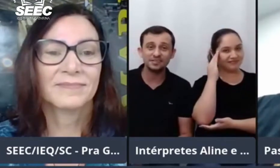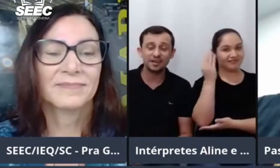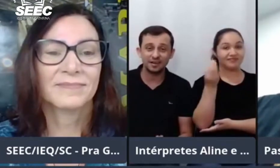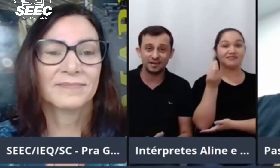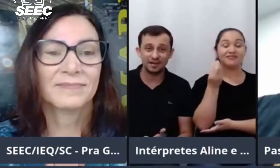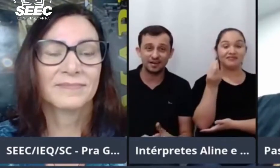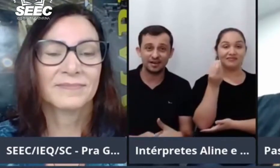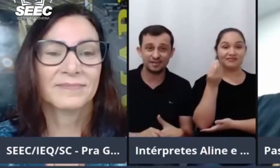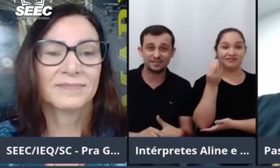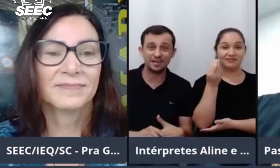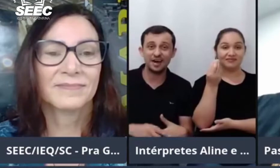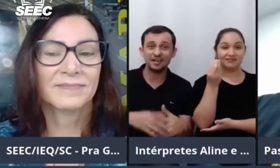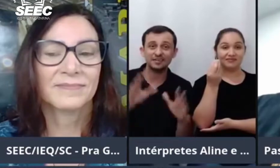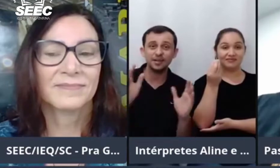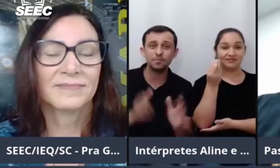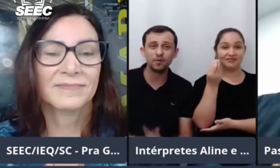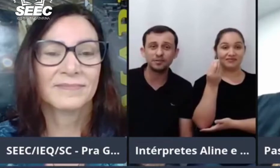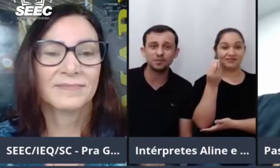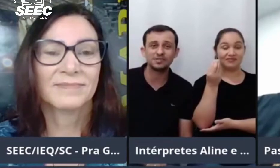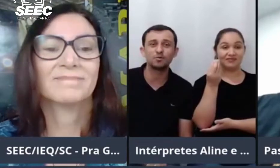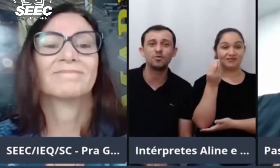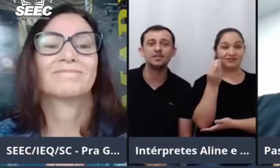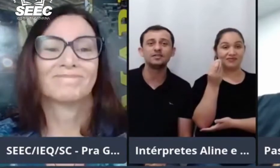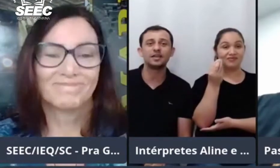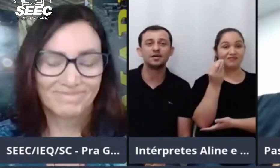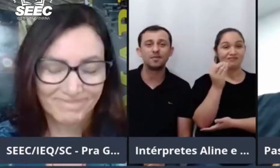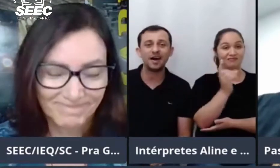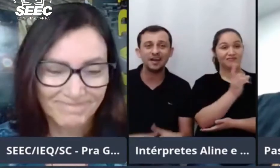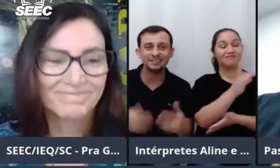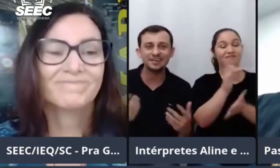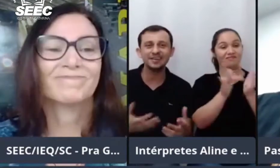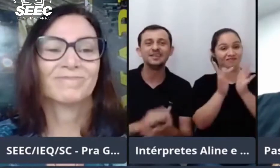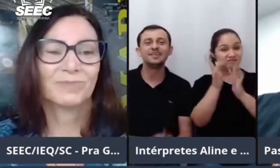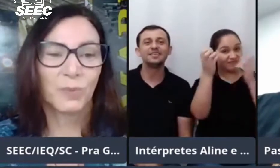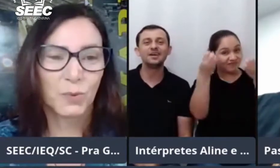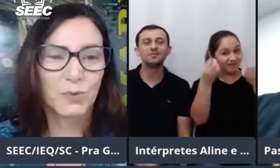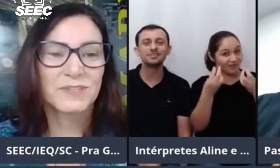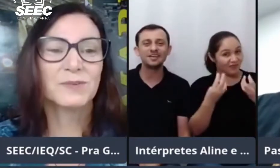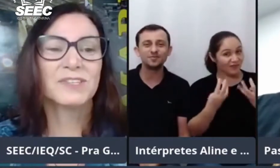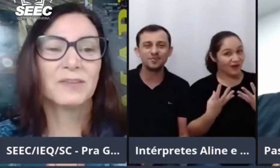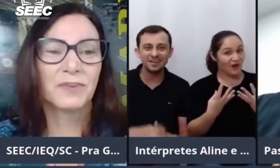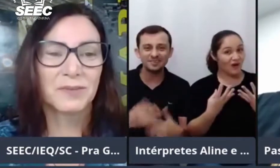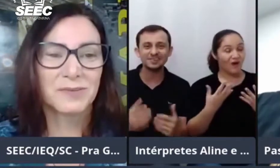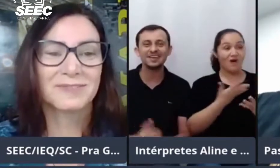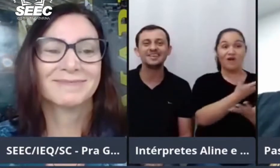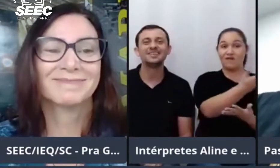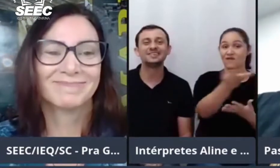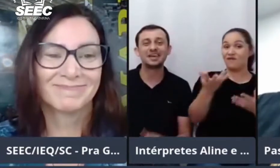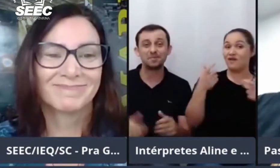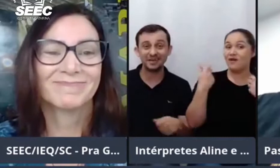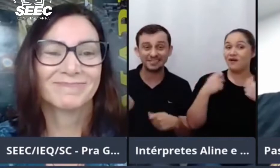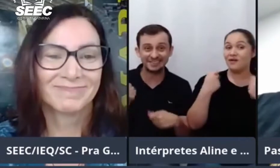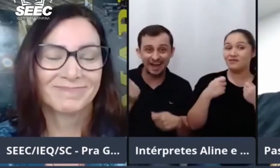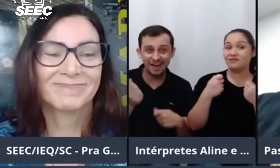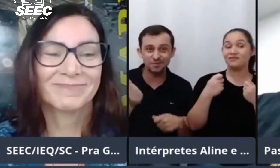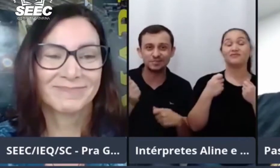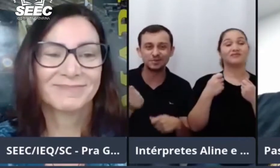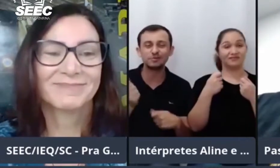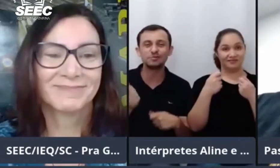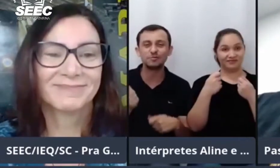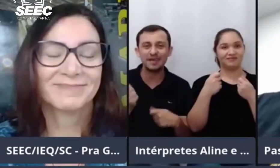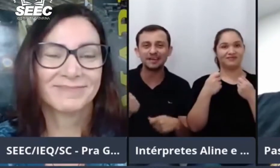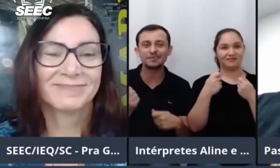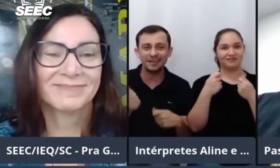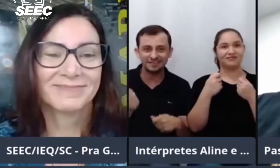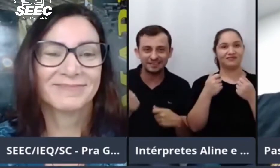palavra diz, a seara está aí pronta para ser colhida, né? Basta, né, se capacitar com o